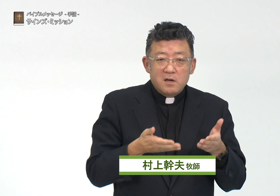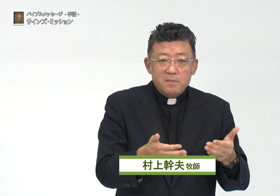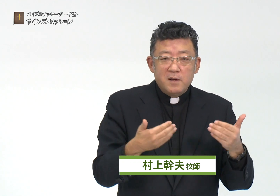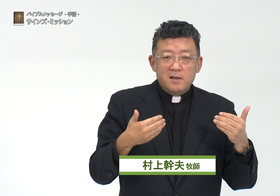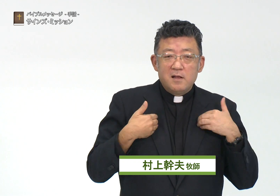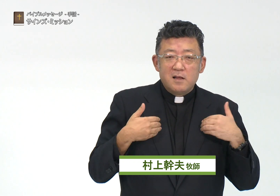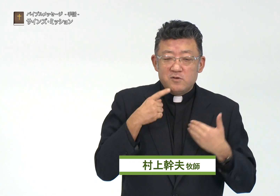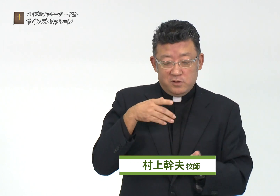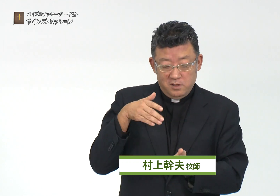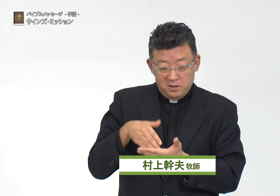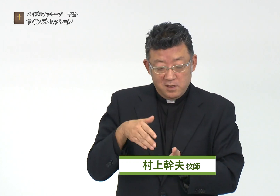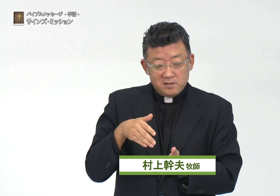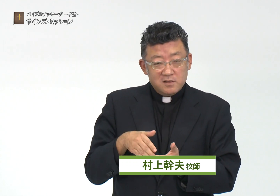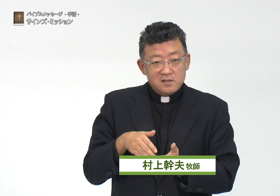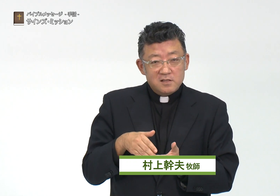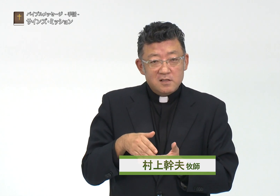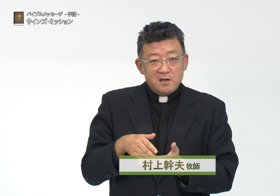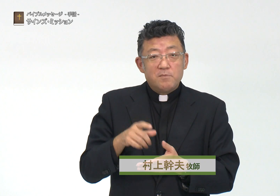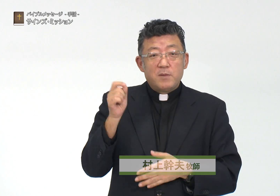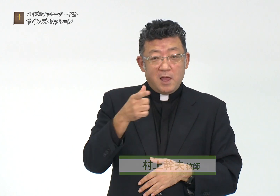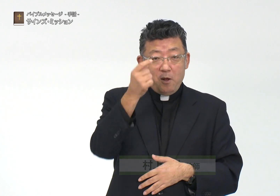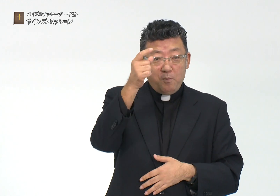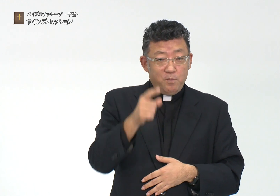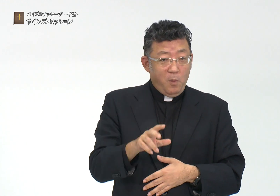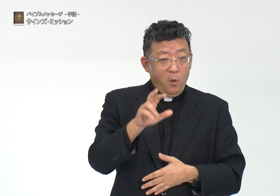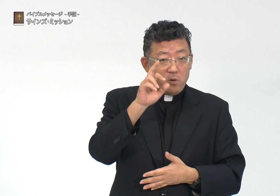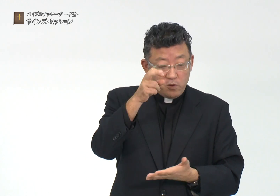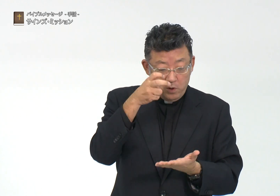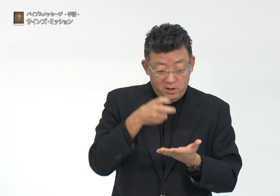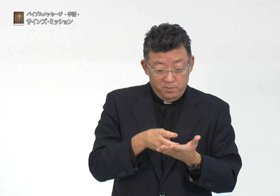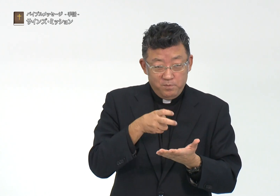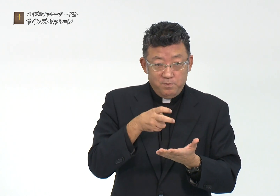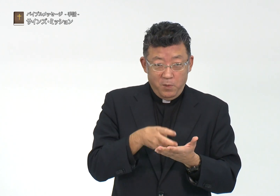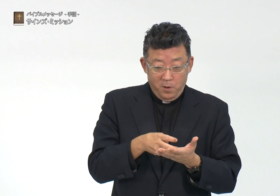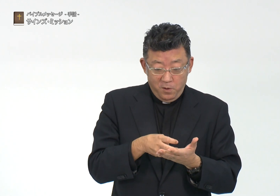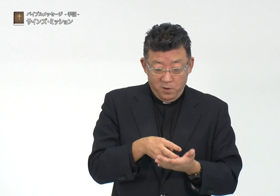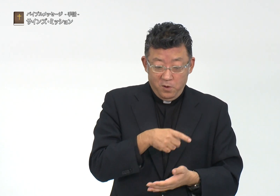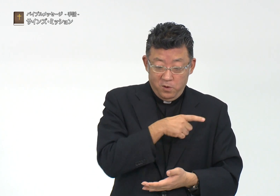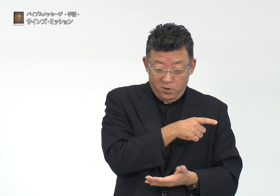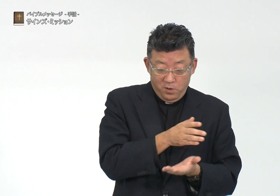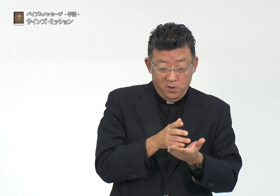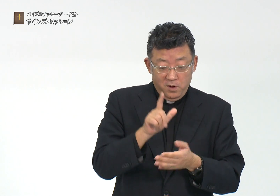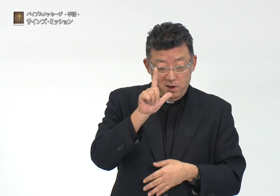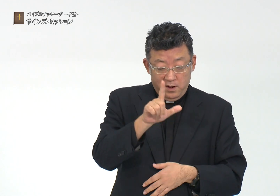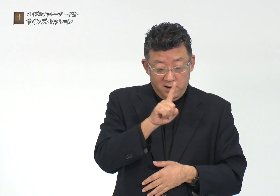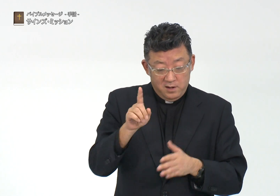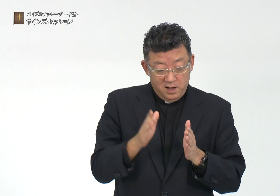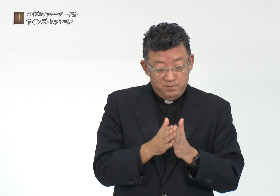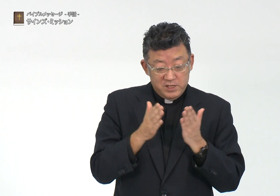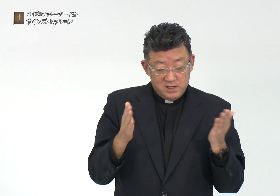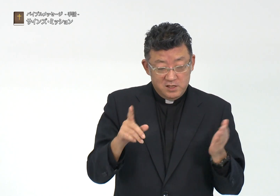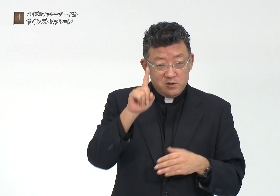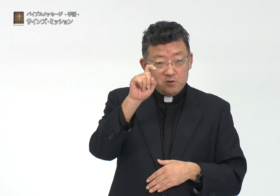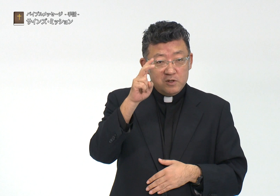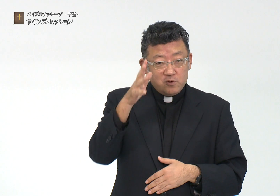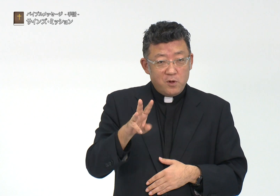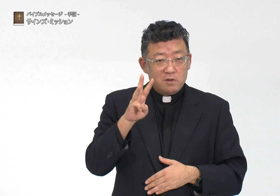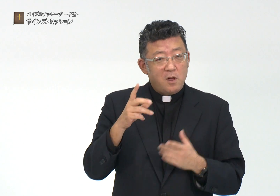割礼を施さなければならないと仰せがありました某せの立法にも